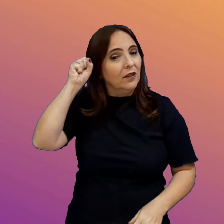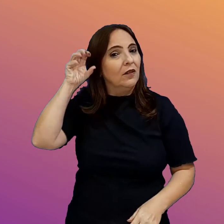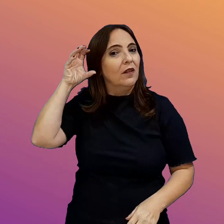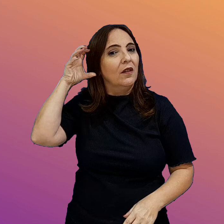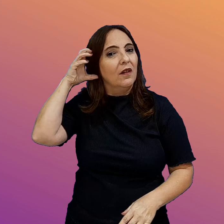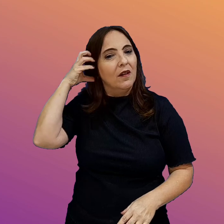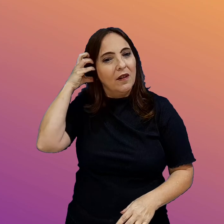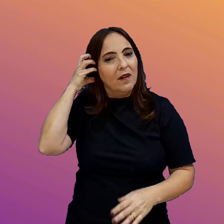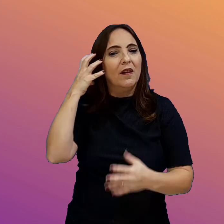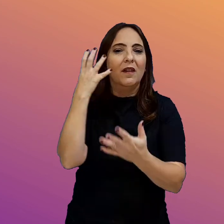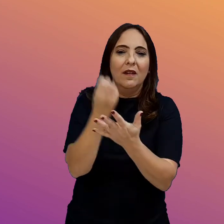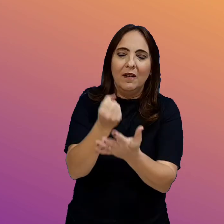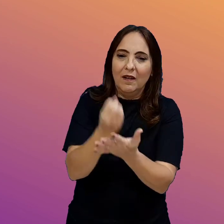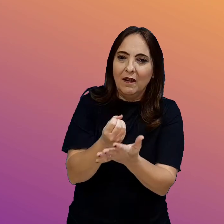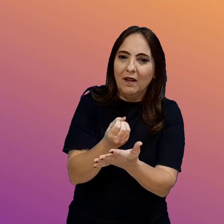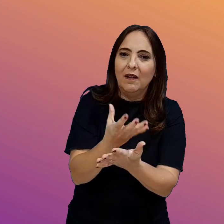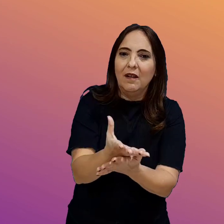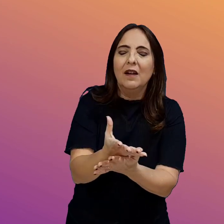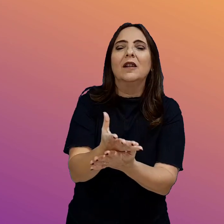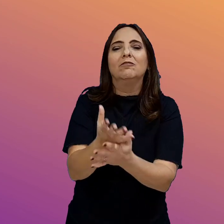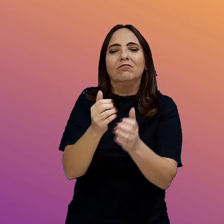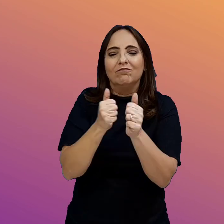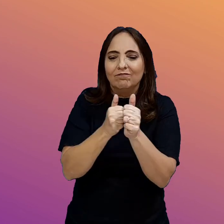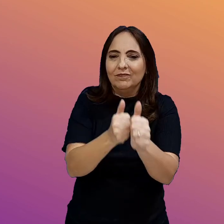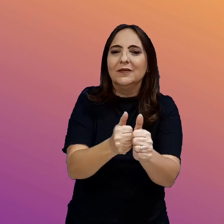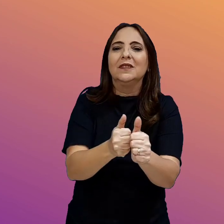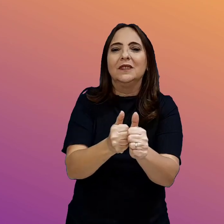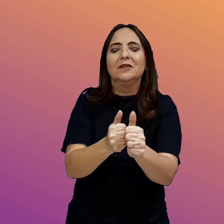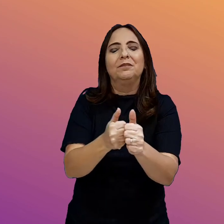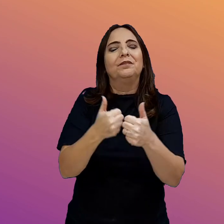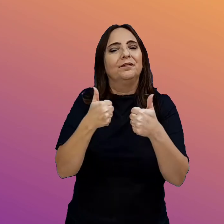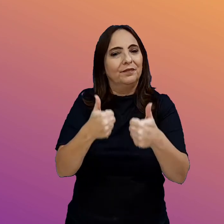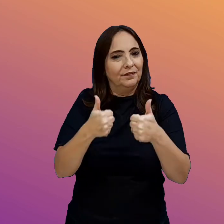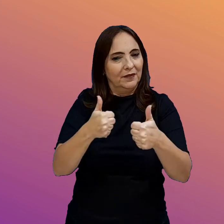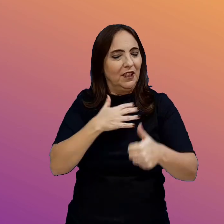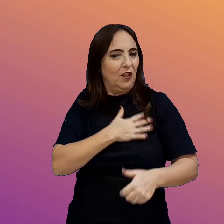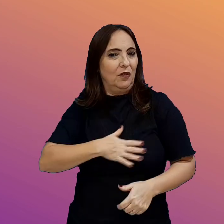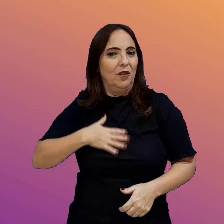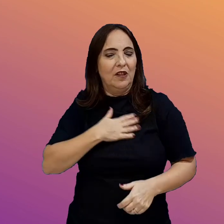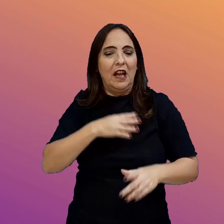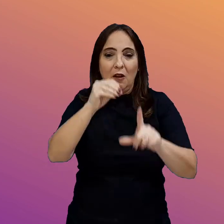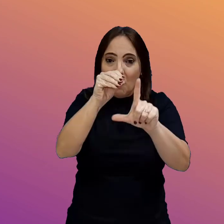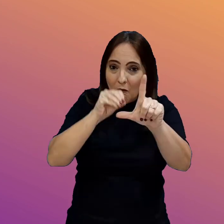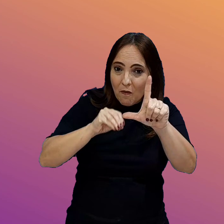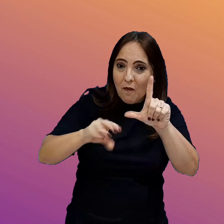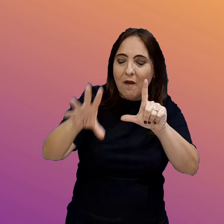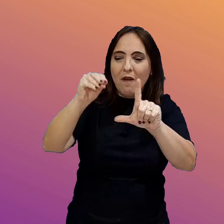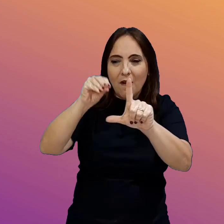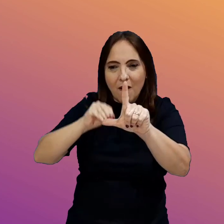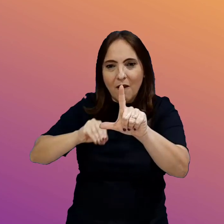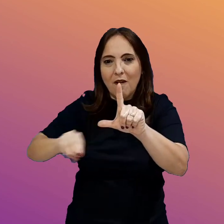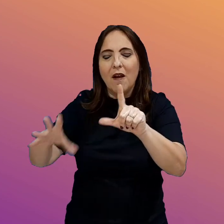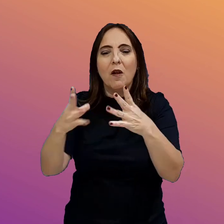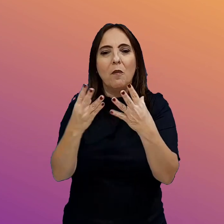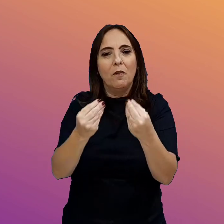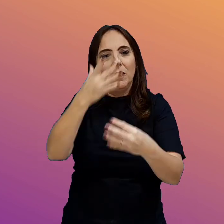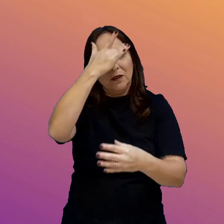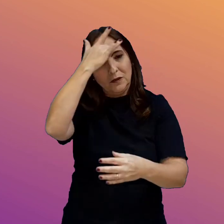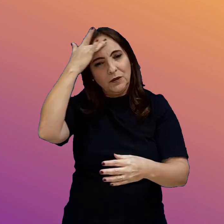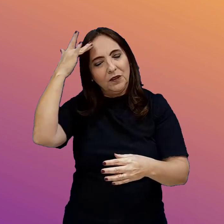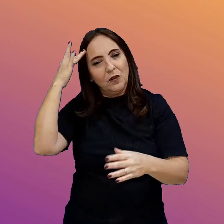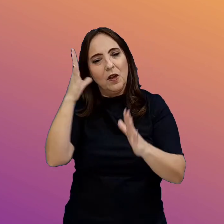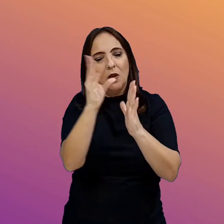obrigada por ter acompanhado até agora aí nosso podcast. Gostou? Então, compartilhe com mais alguém,